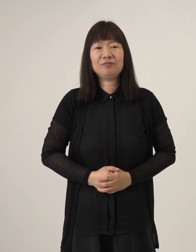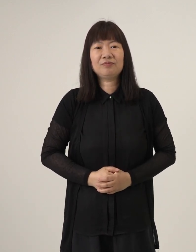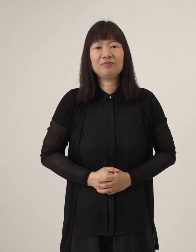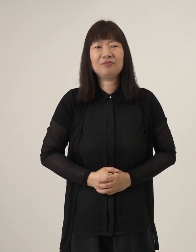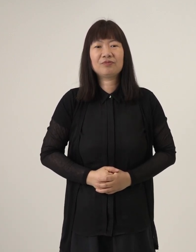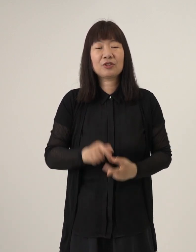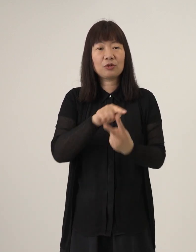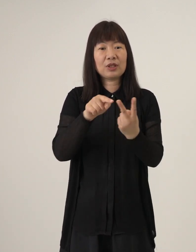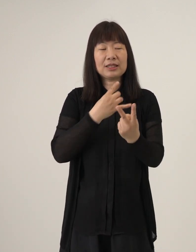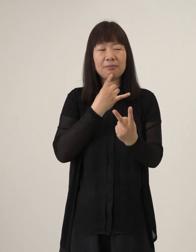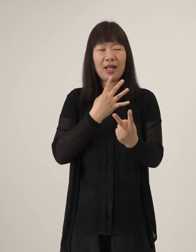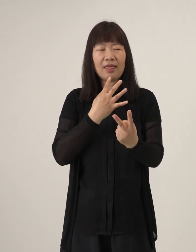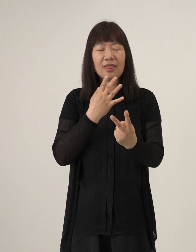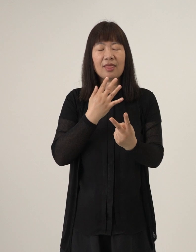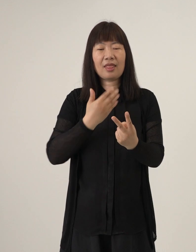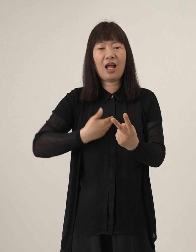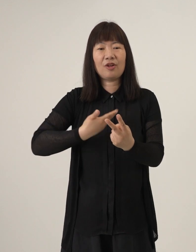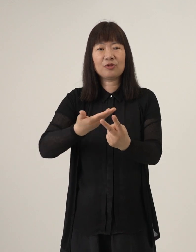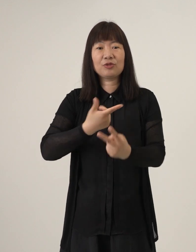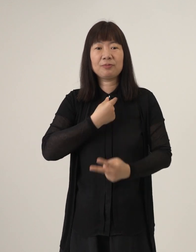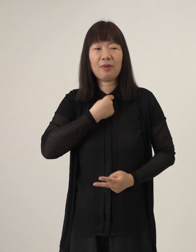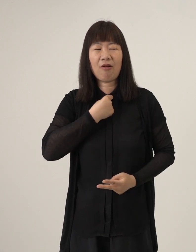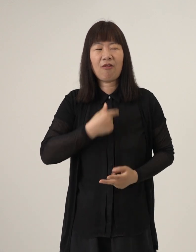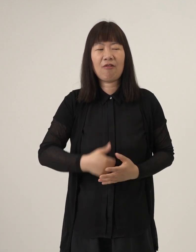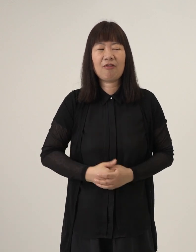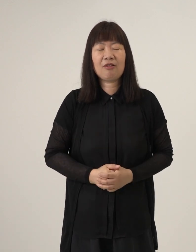제가 2가지만 얘기를 할게요.